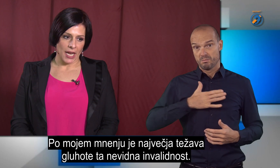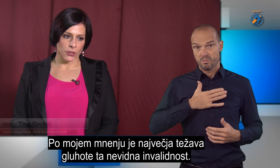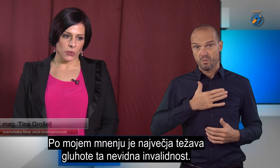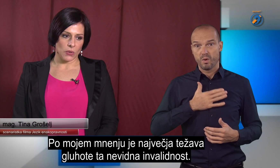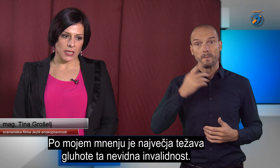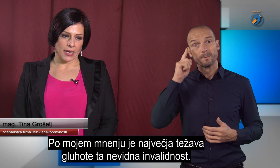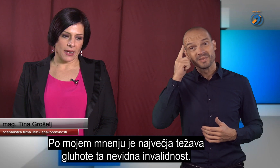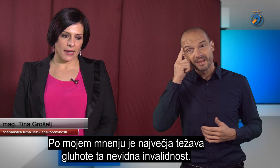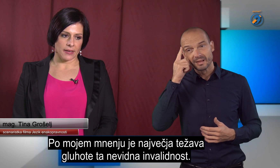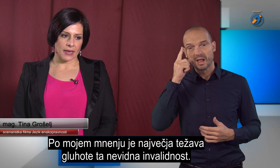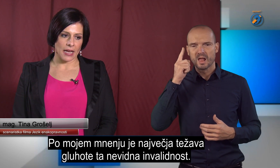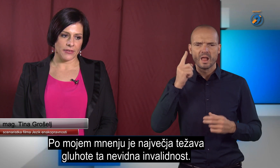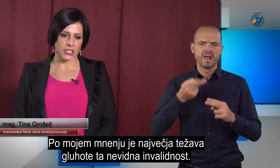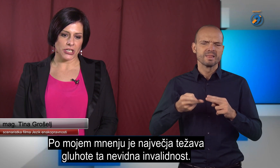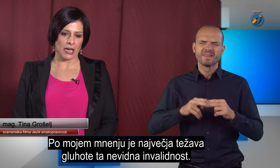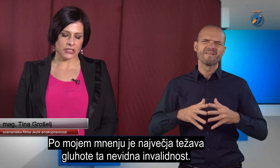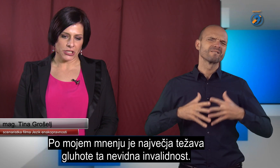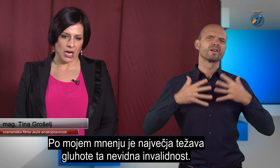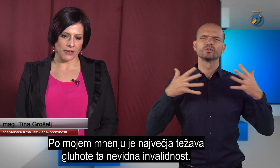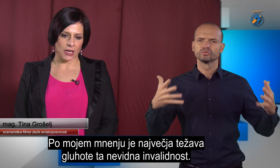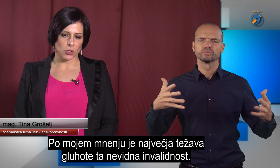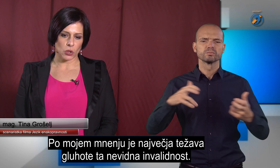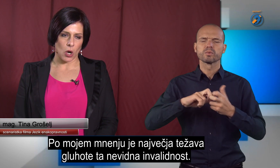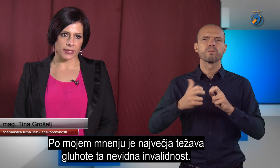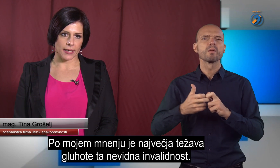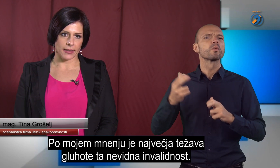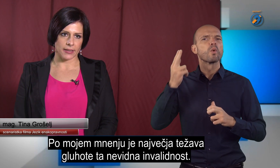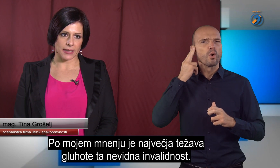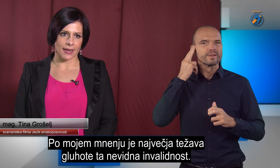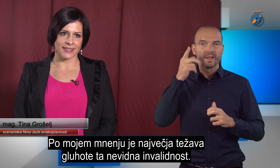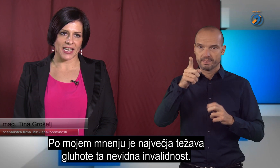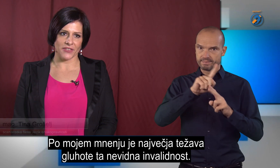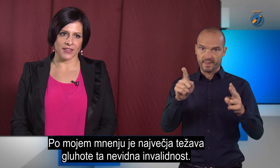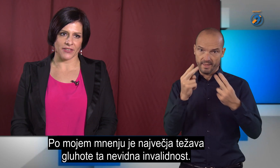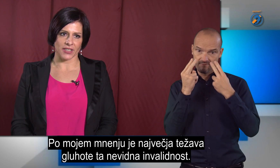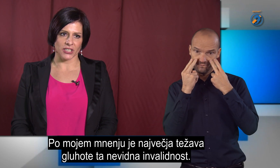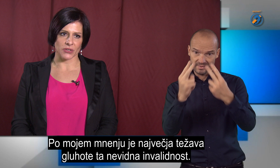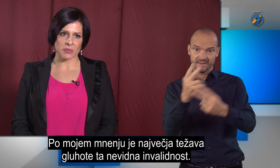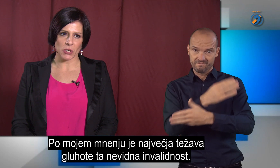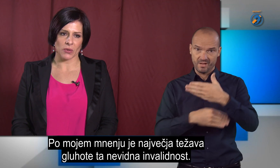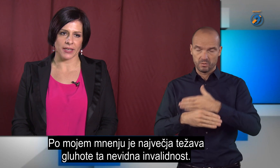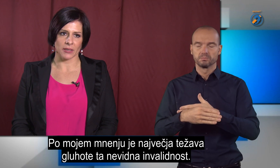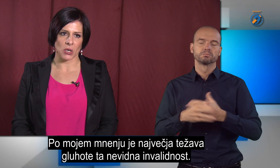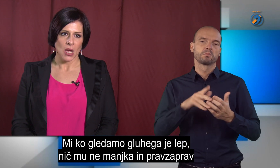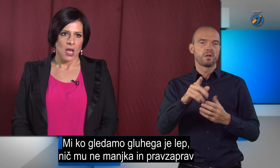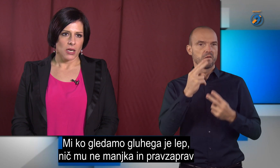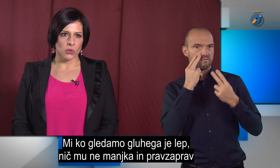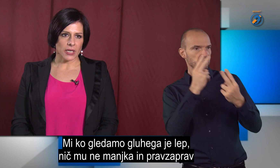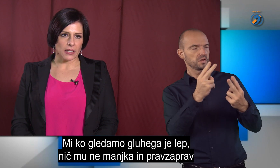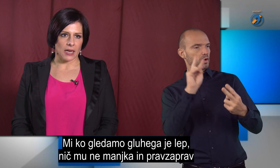po mojem mnenju je največja težava gluhote ta nevidna invalidnost. Mi, ko